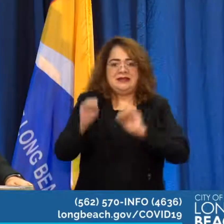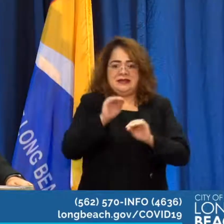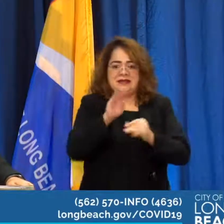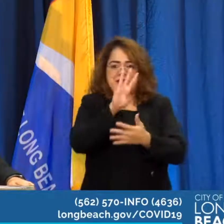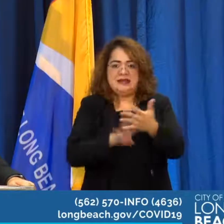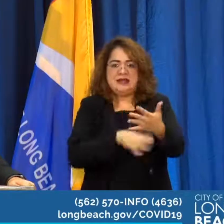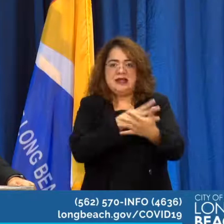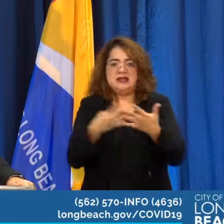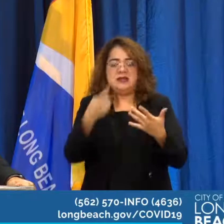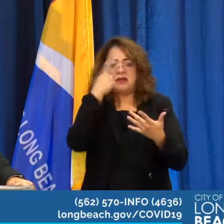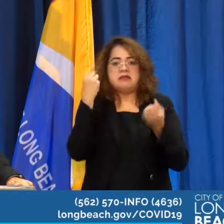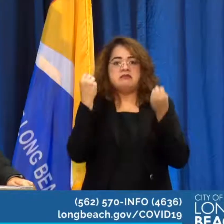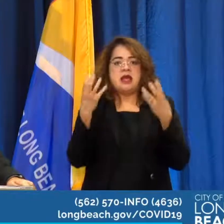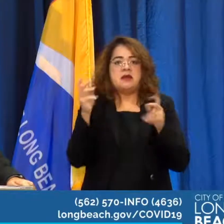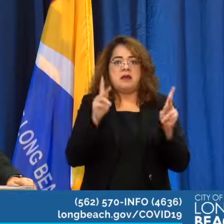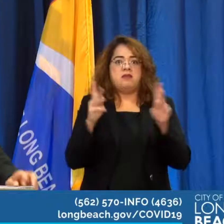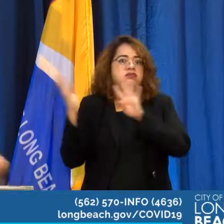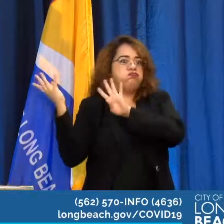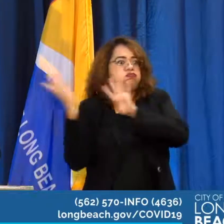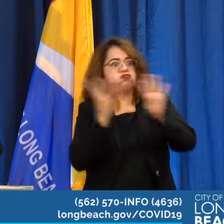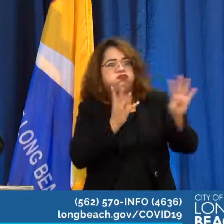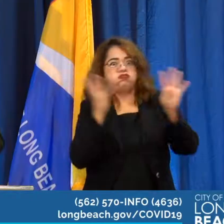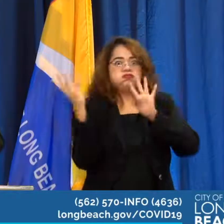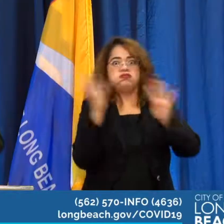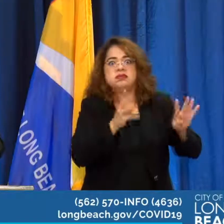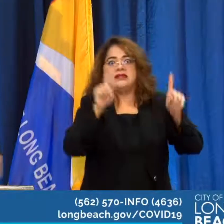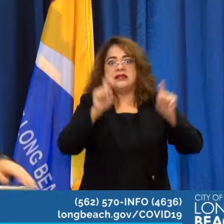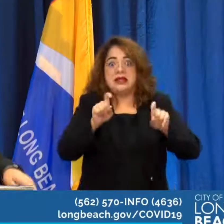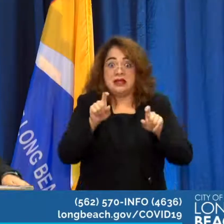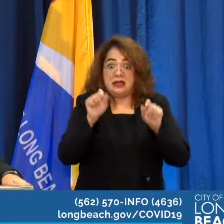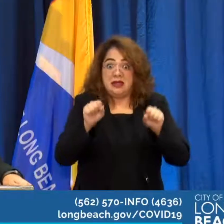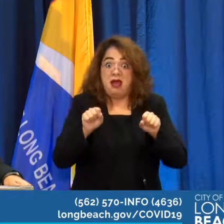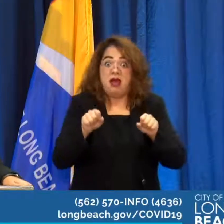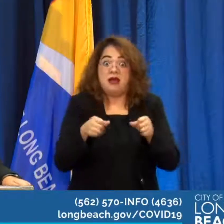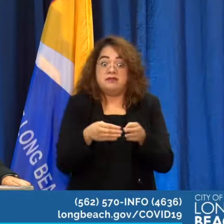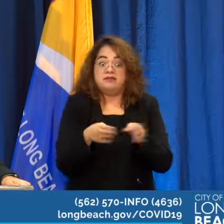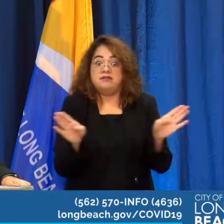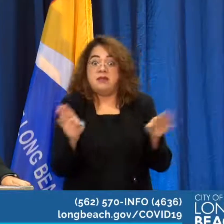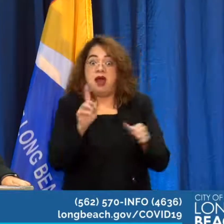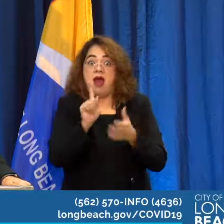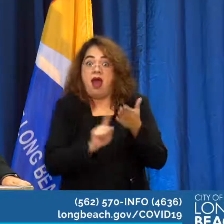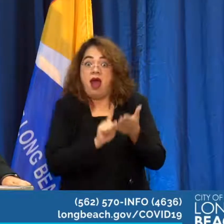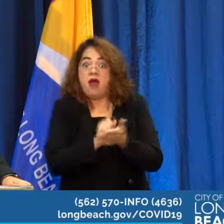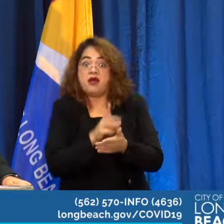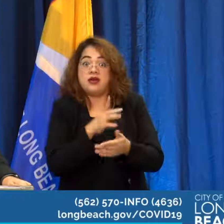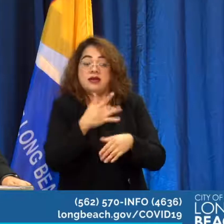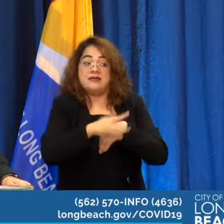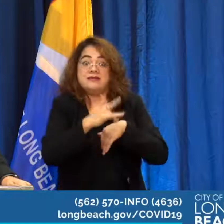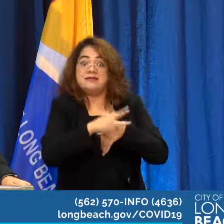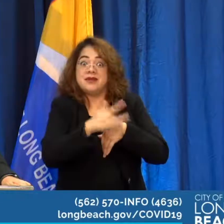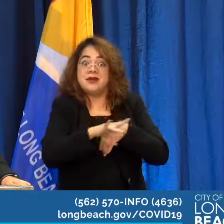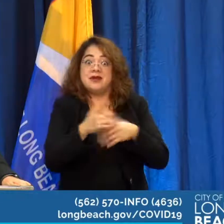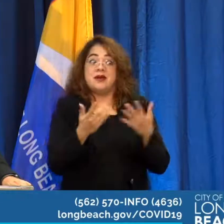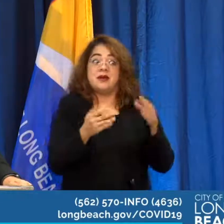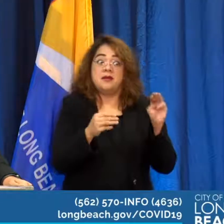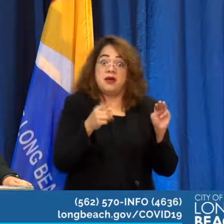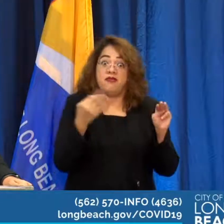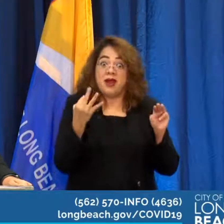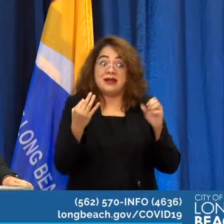porque tanta gente está tratando de tomarse examen. Quiero decir que también es bien difícil. Sabemos